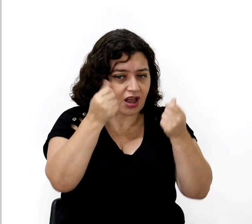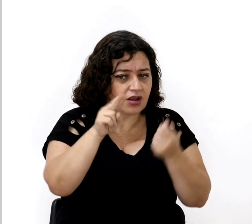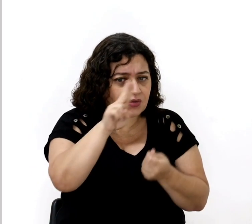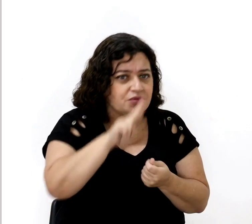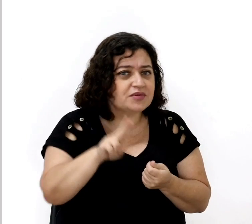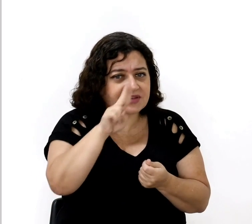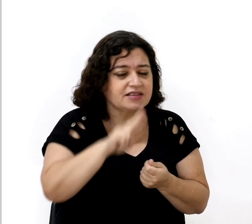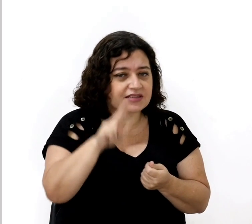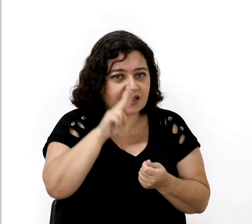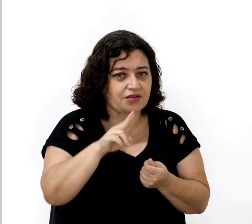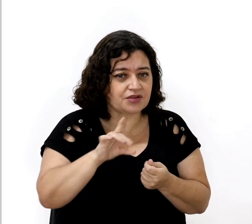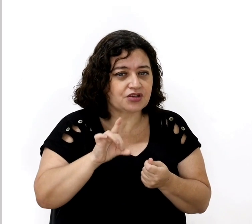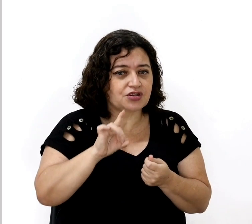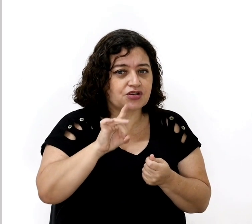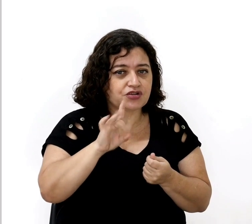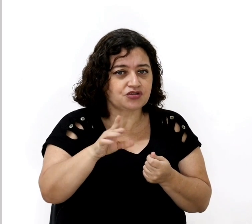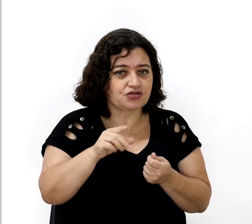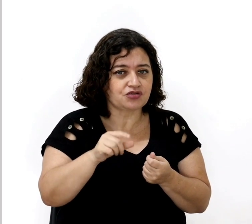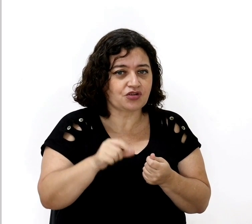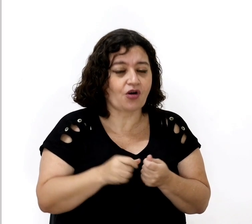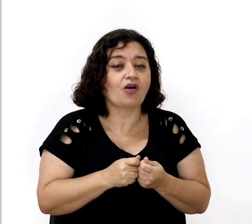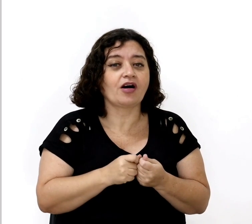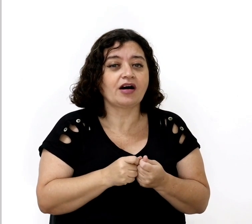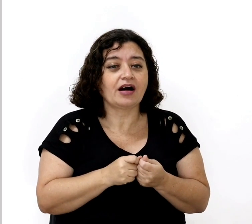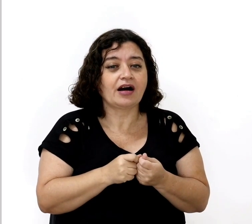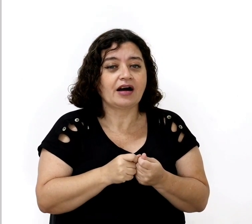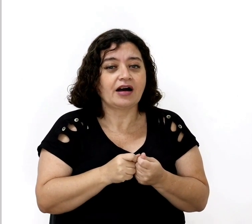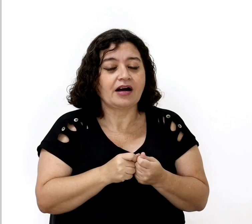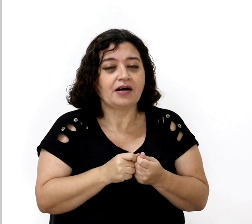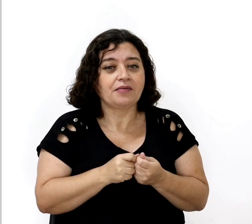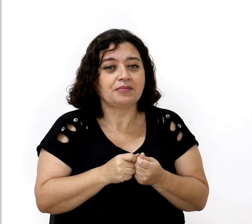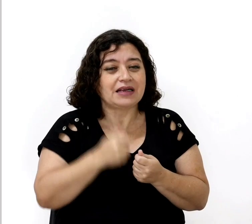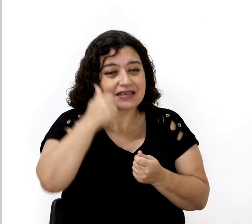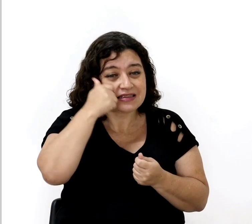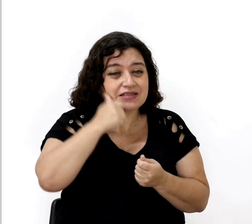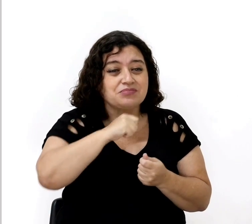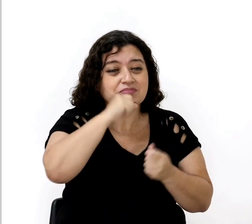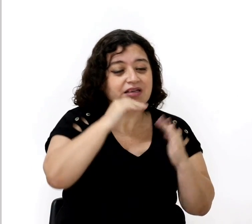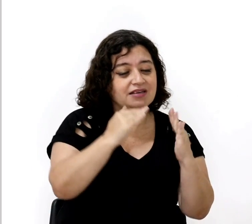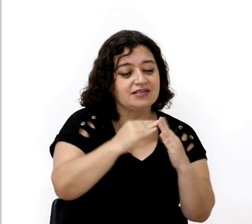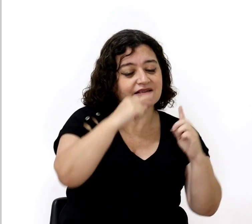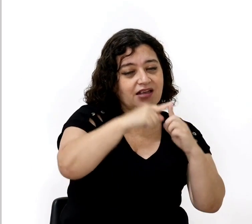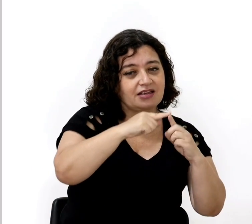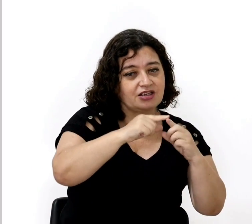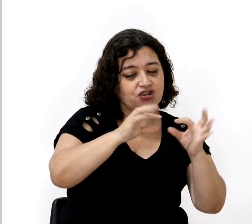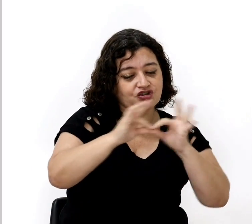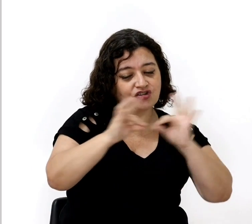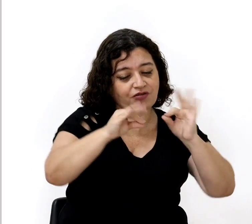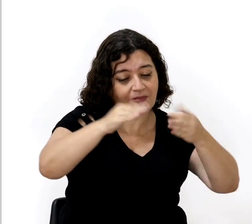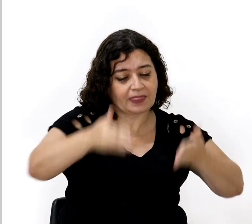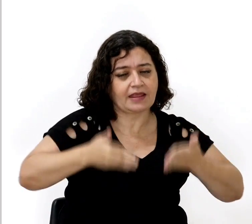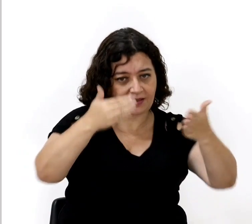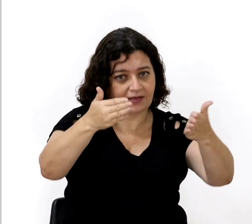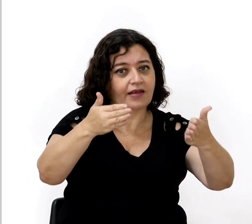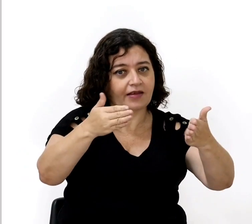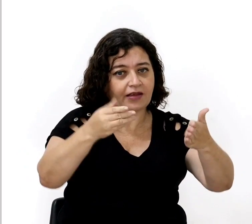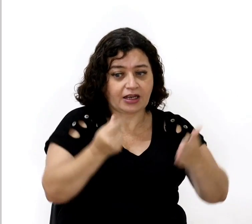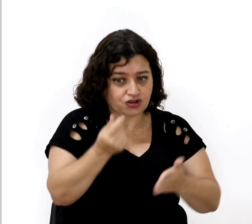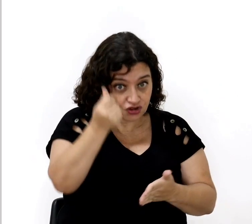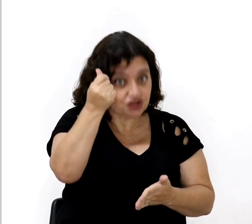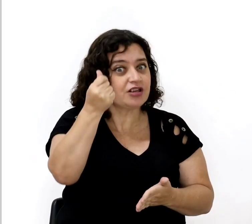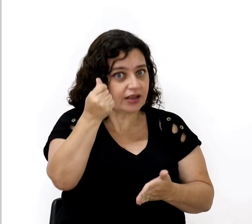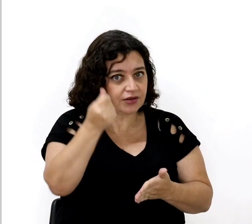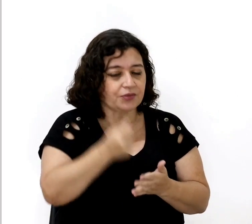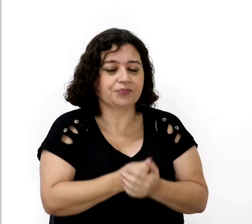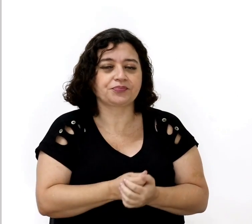dinheiro só para entregar a lembrancinha para as mães da igreja. Era bastante dinheiro, não era pouco